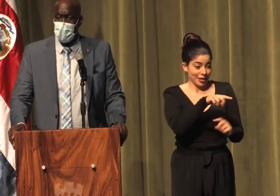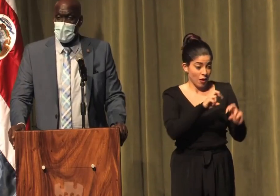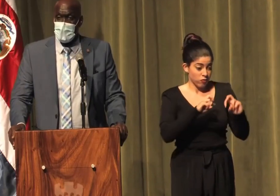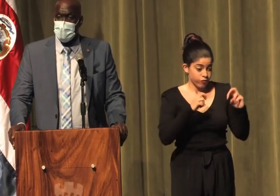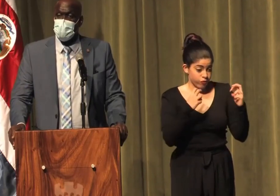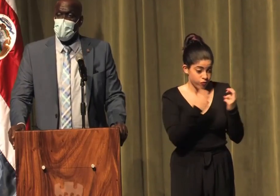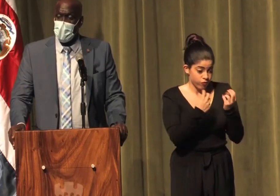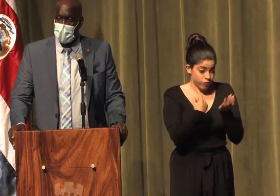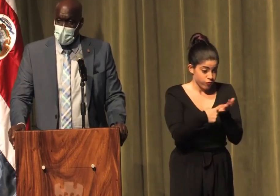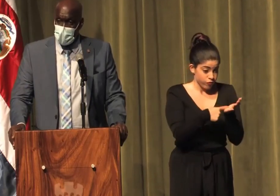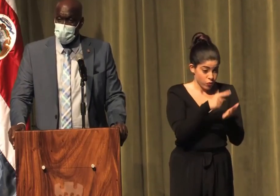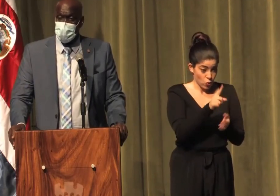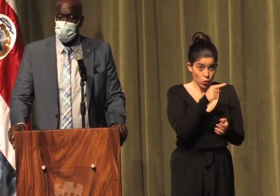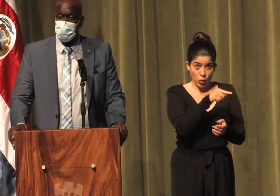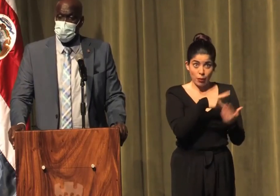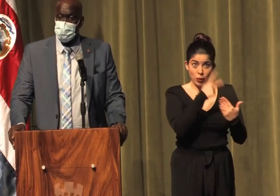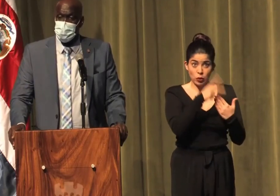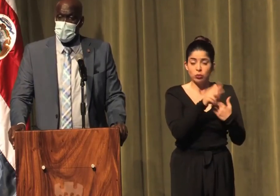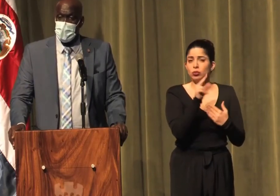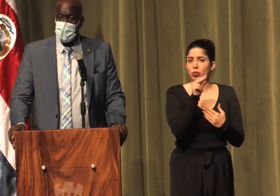diálogo, sino aquellos